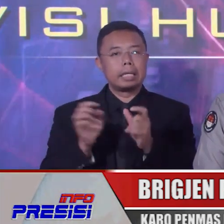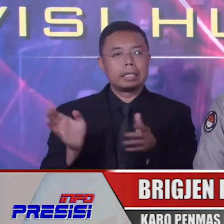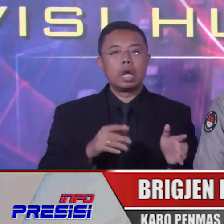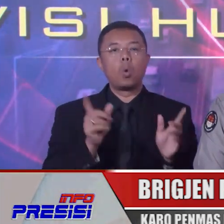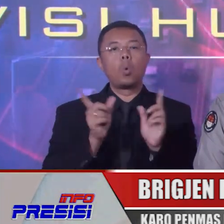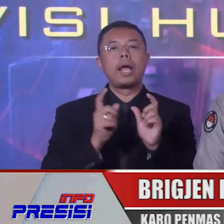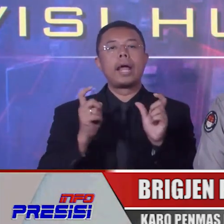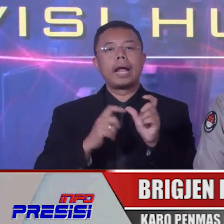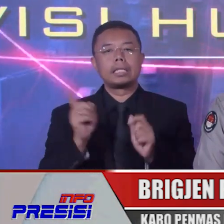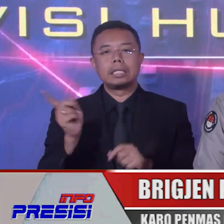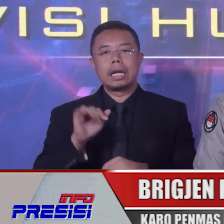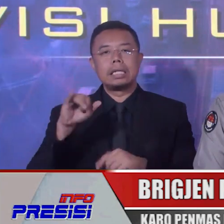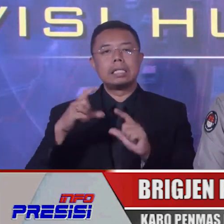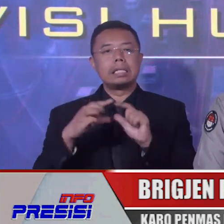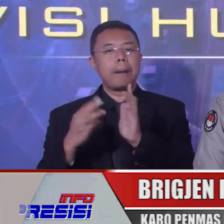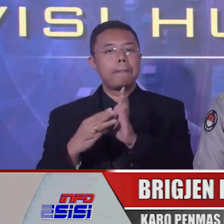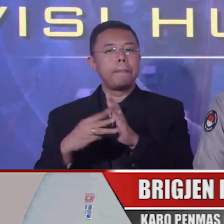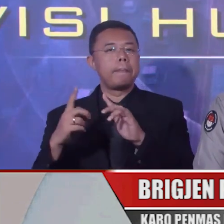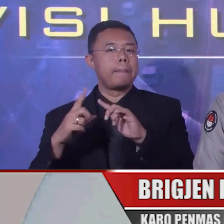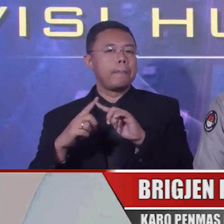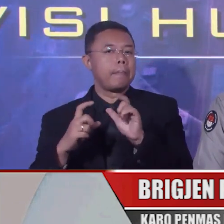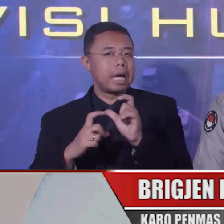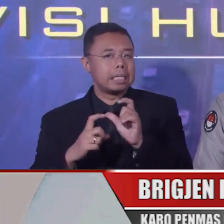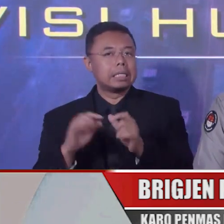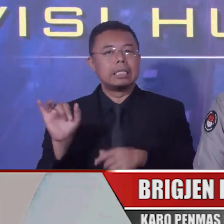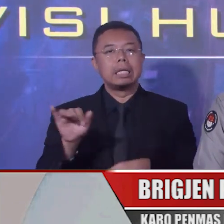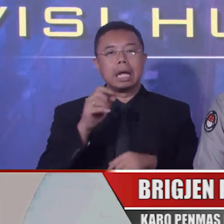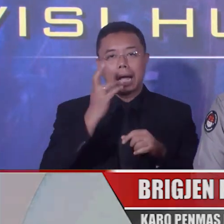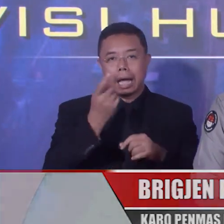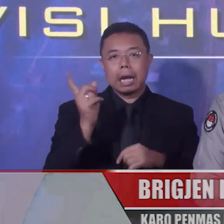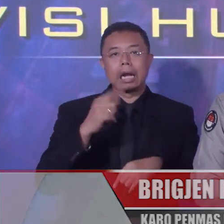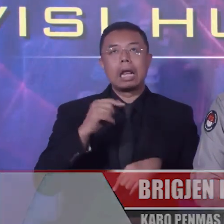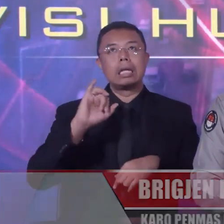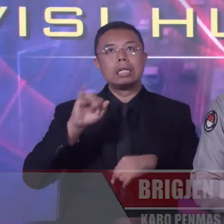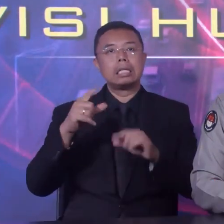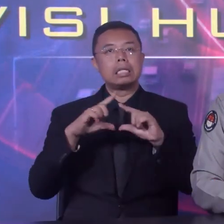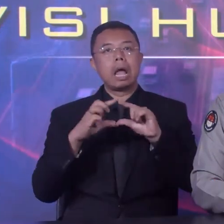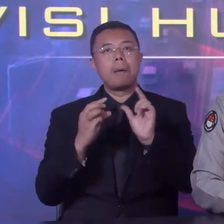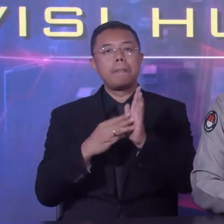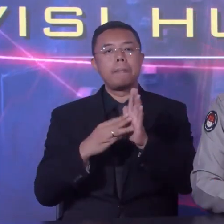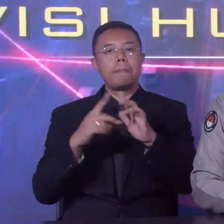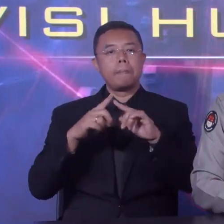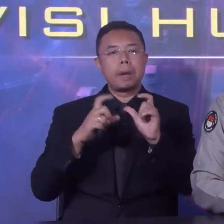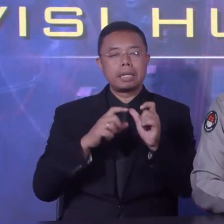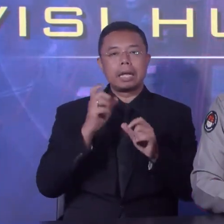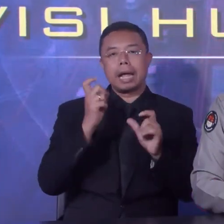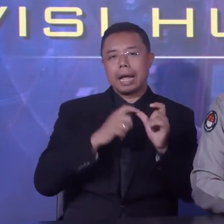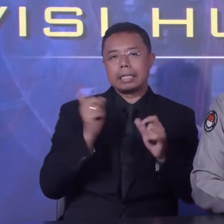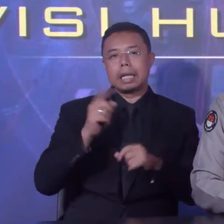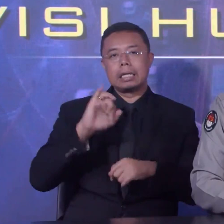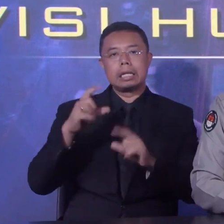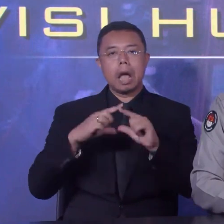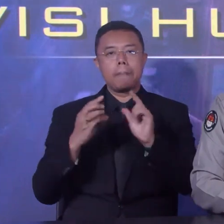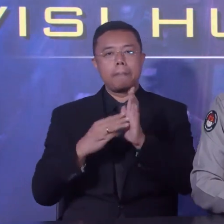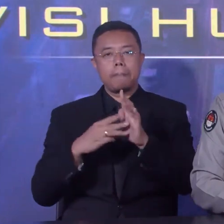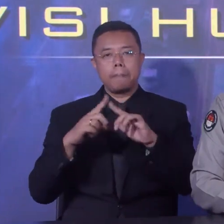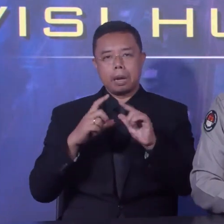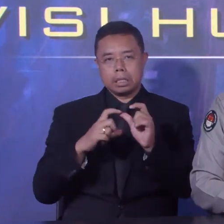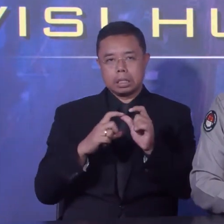saudara WS dari zaman Mas saudara R dari zaman saudara es dari James